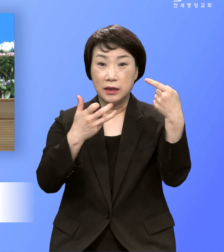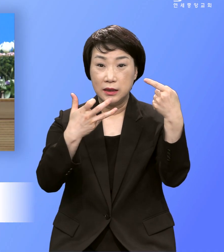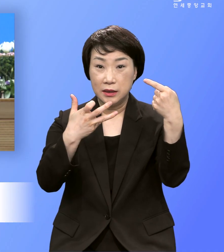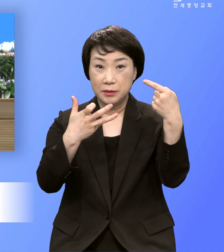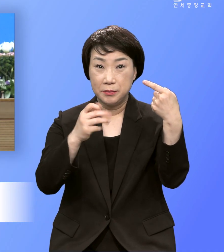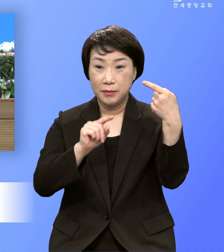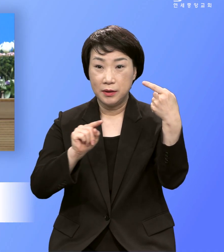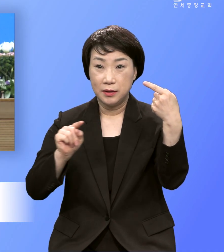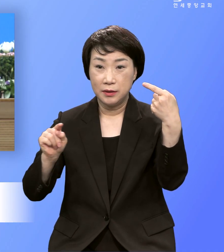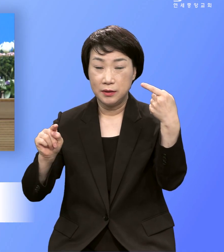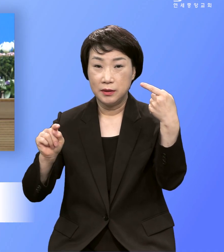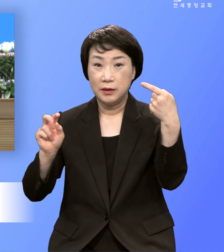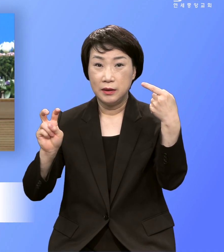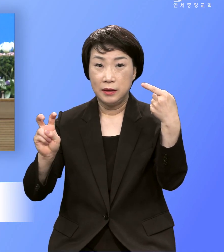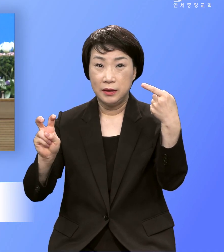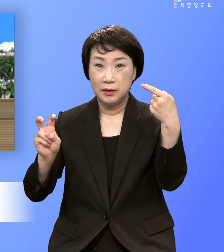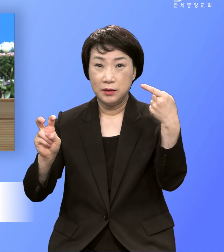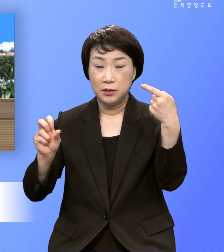18절로